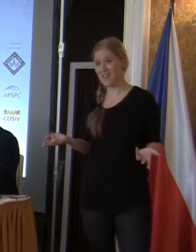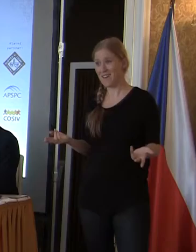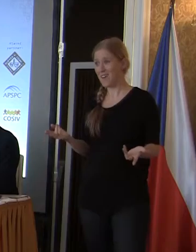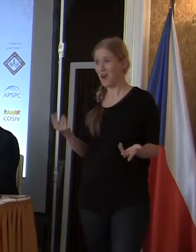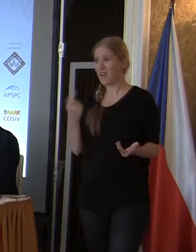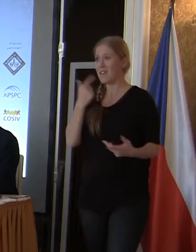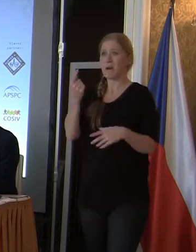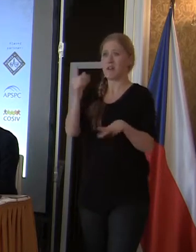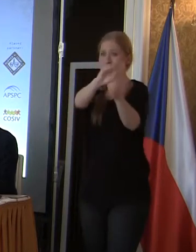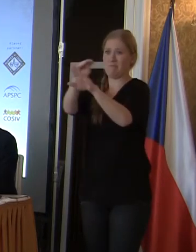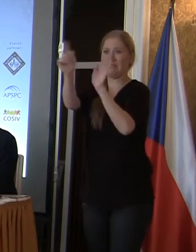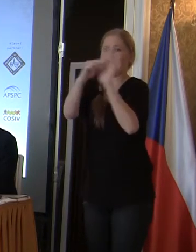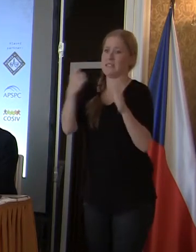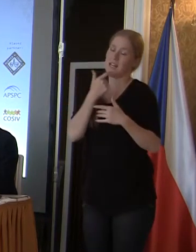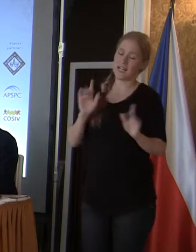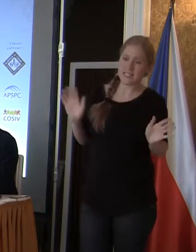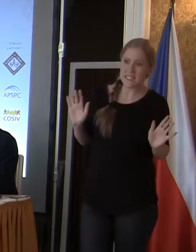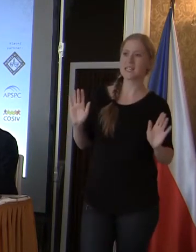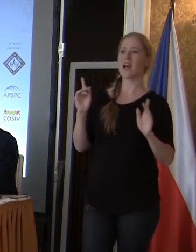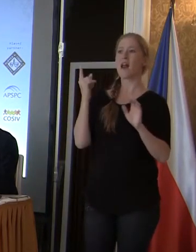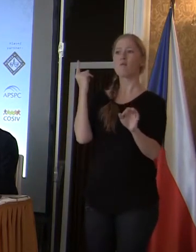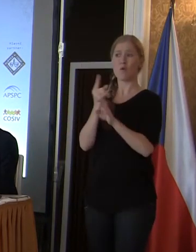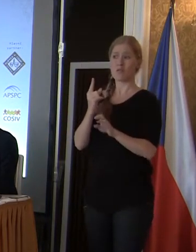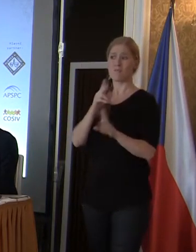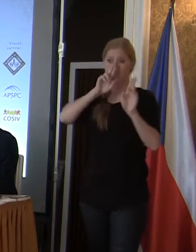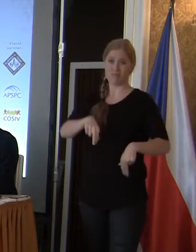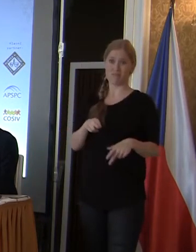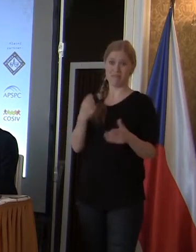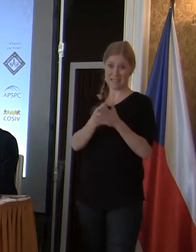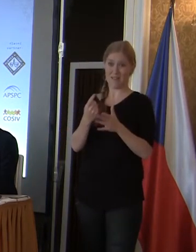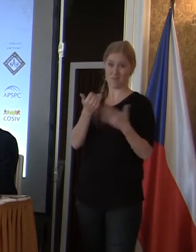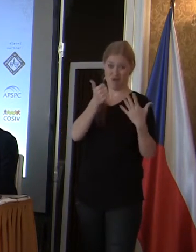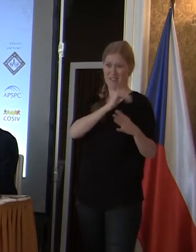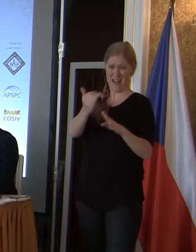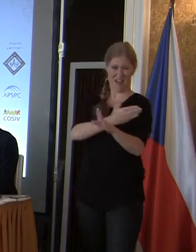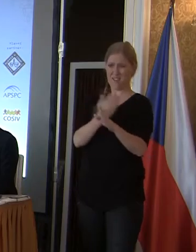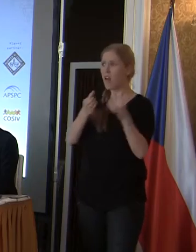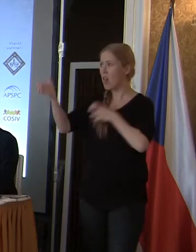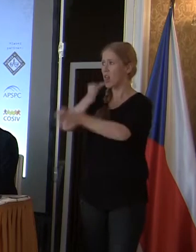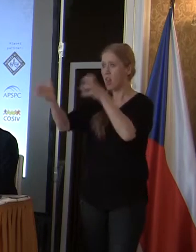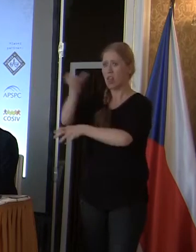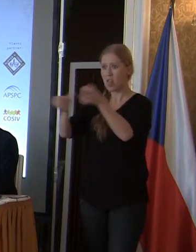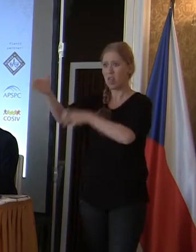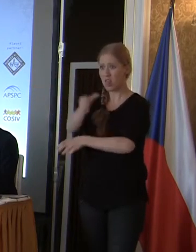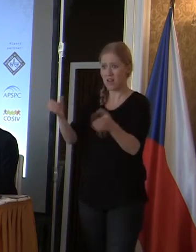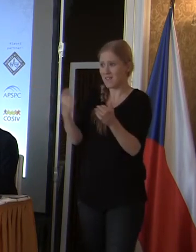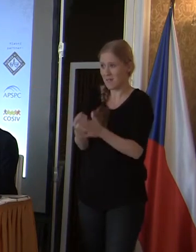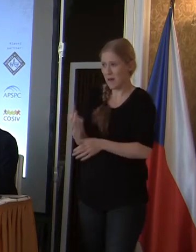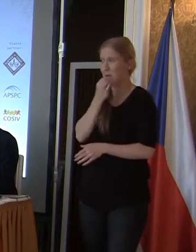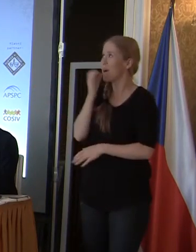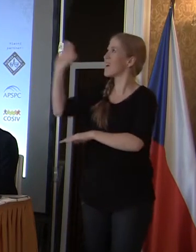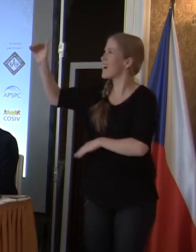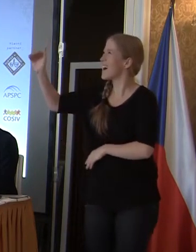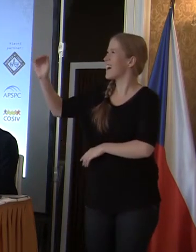nikomu z vás, dámo a pánové, zde to je prostě prosté konstatování faktu. Kdo se toho tématu ujme? Já vím, že už o něm bylo řečeno mnohé, ale možná,